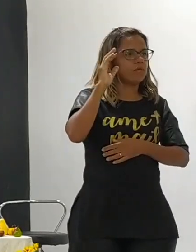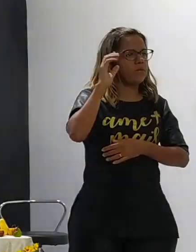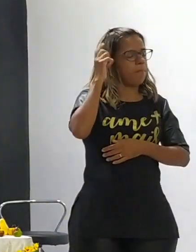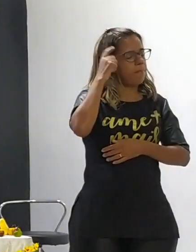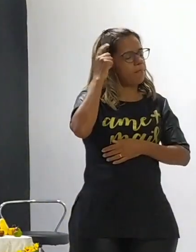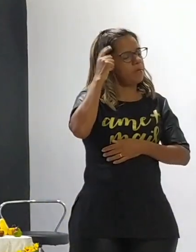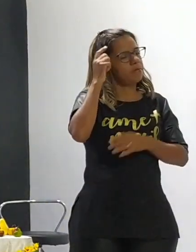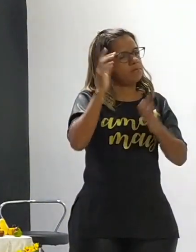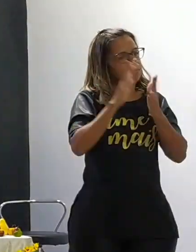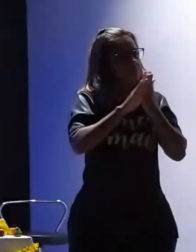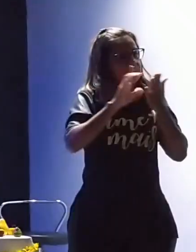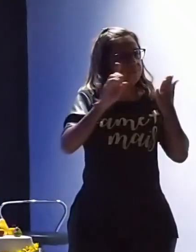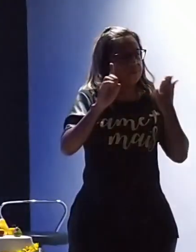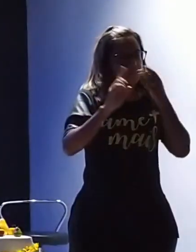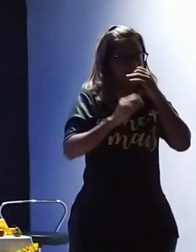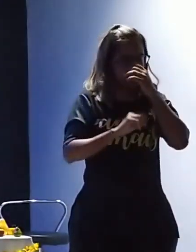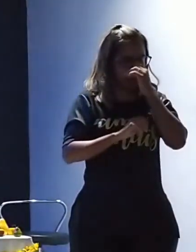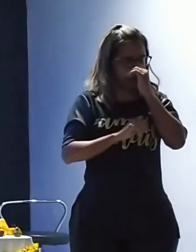palavra.